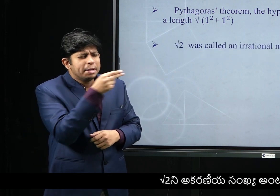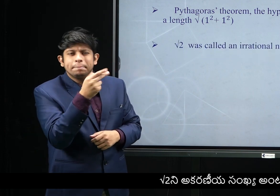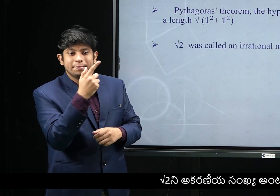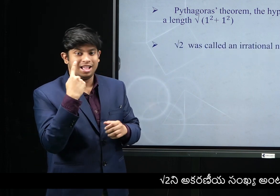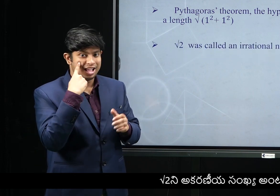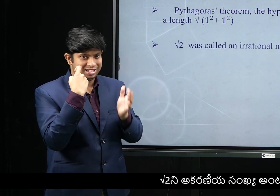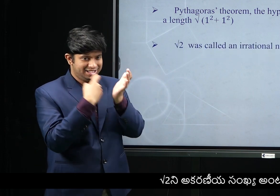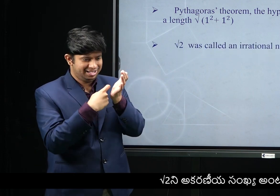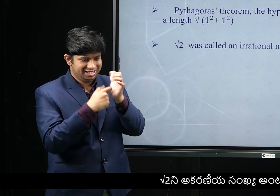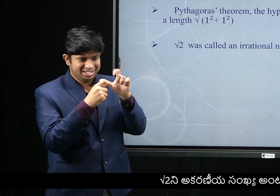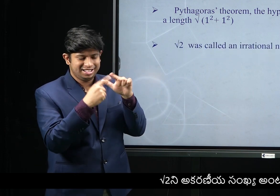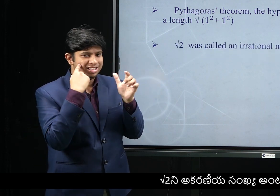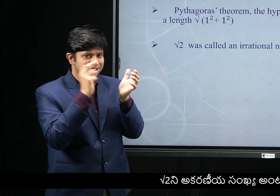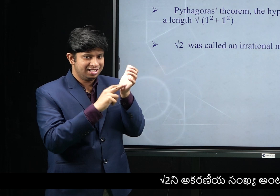√2ని ఆకర్షణీయ సంఖ్య అంటారు.